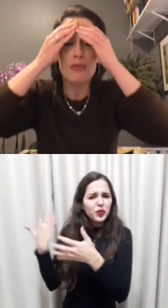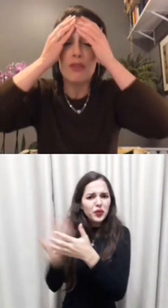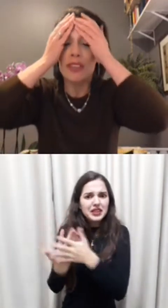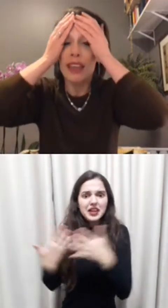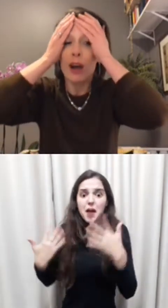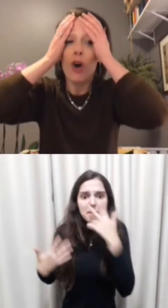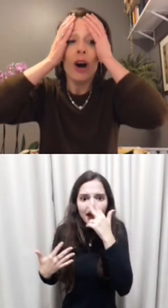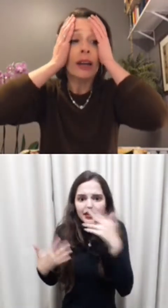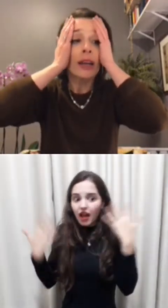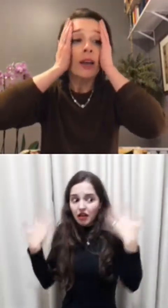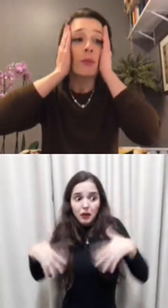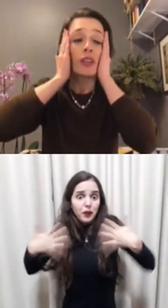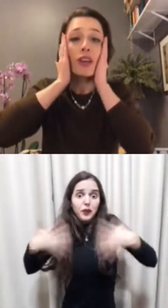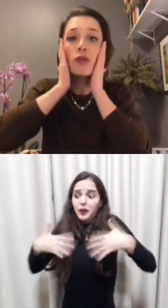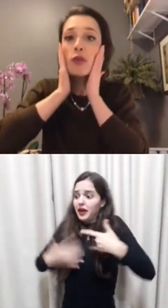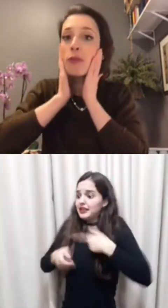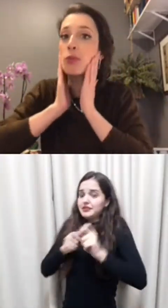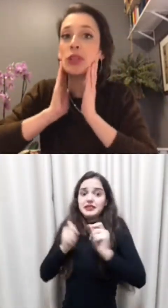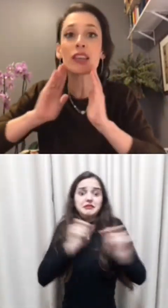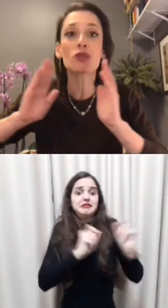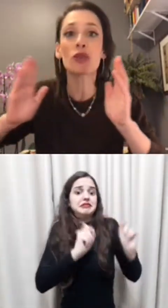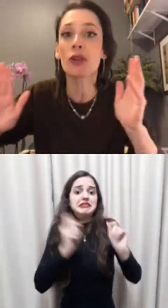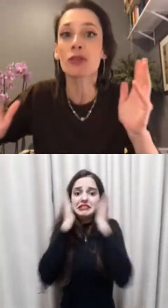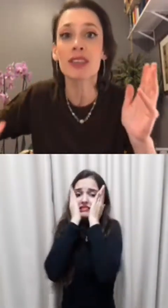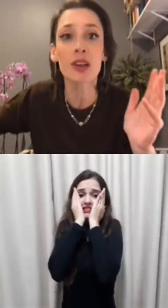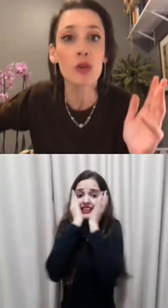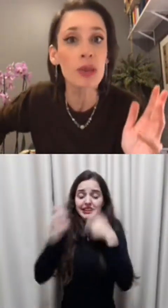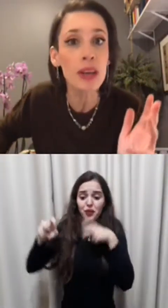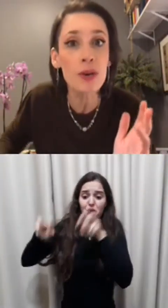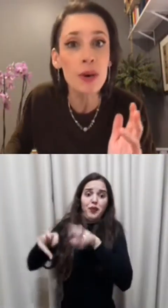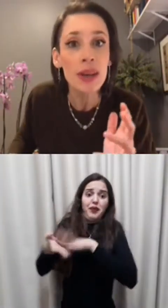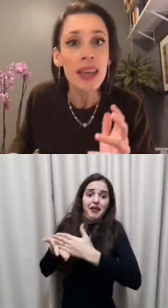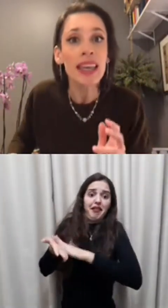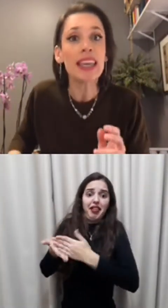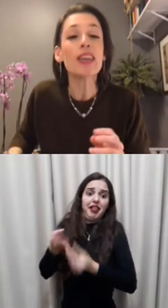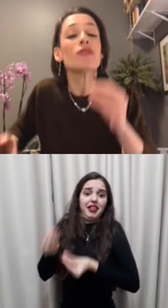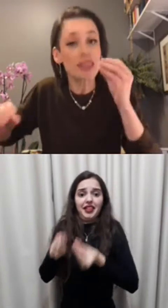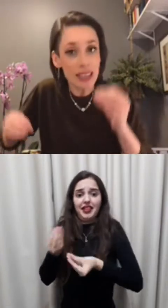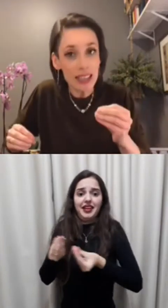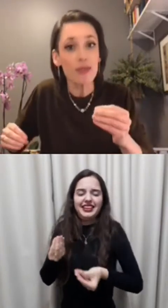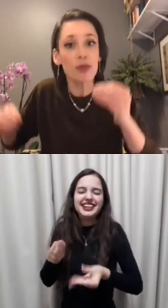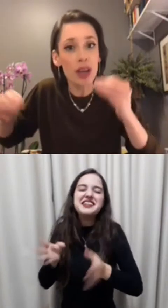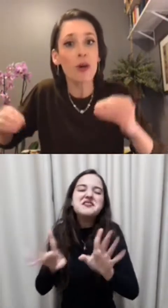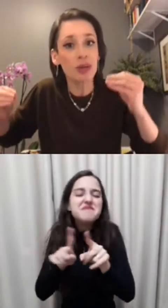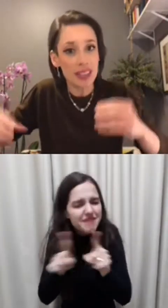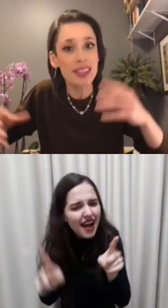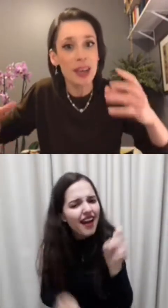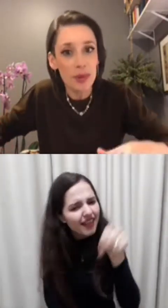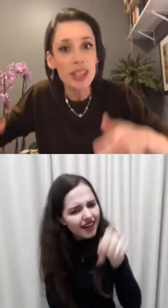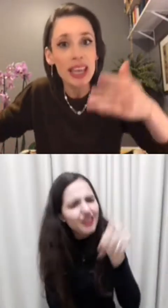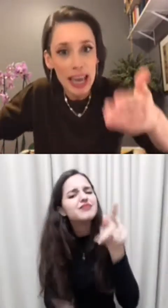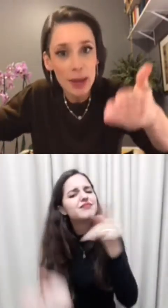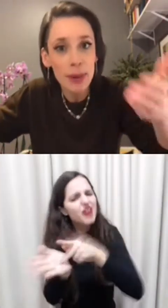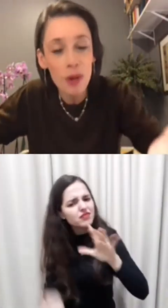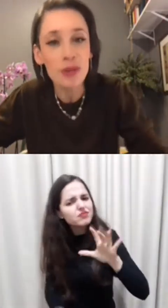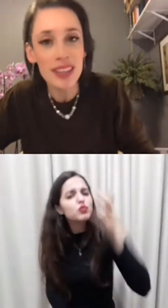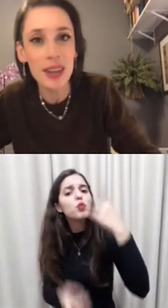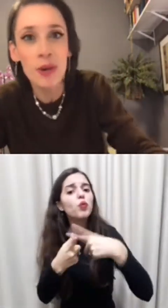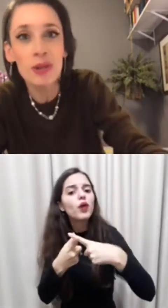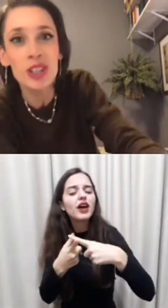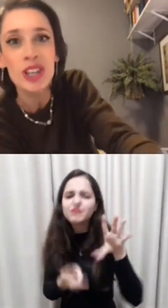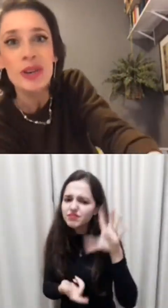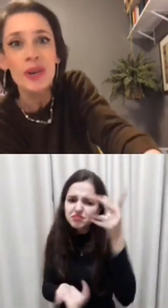que eu vou fazer agora? Por que, que isso foi acontecer comigo? E sim, foi acontecer porque era para